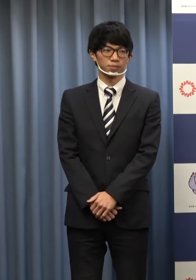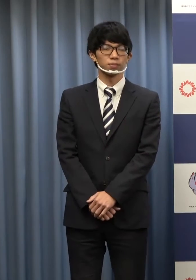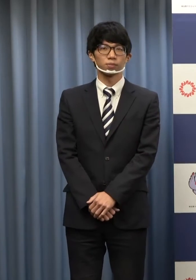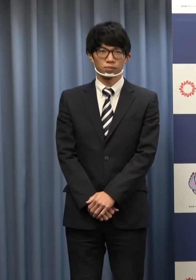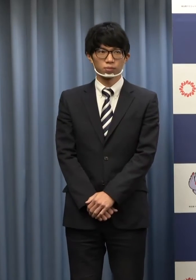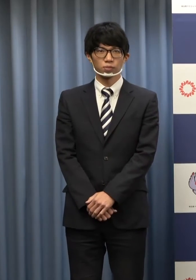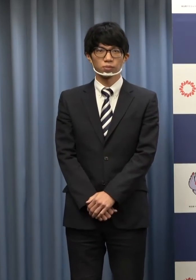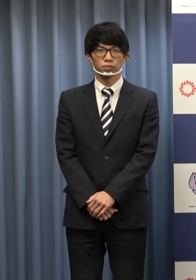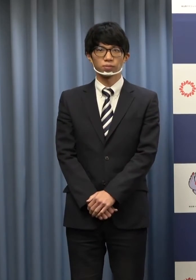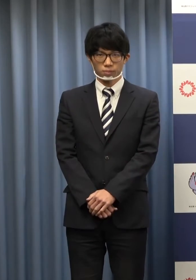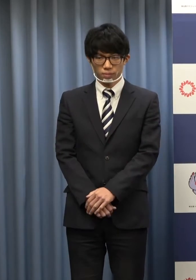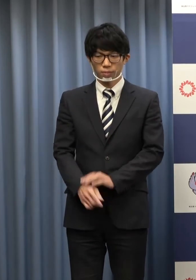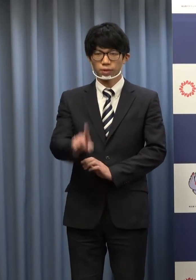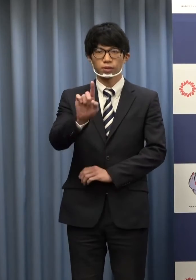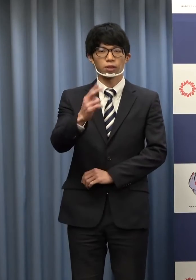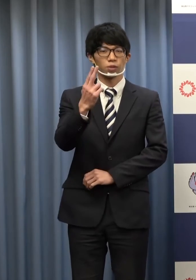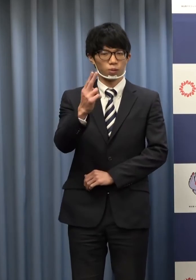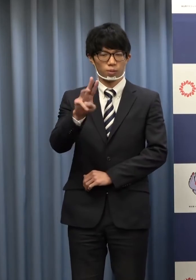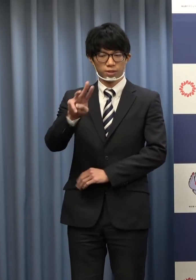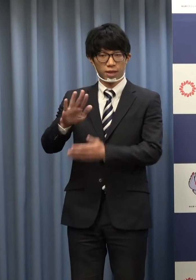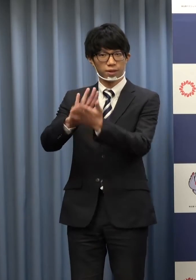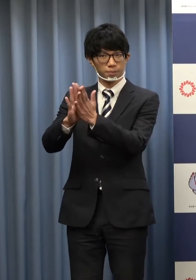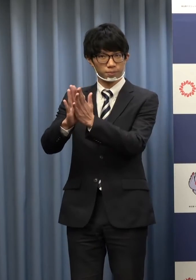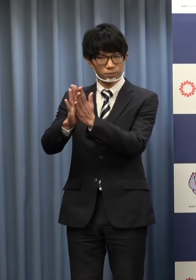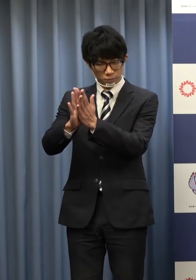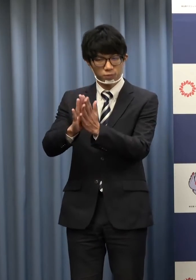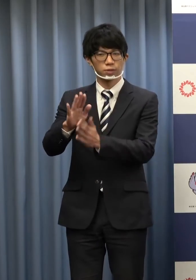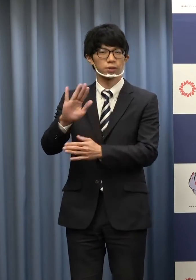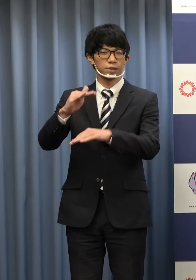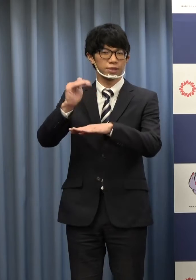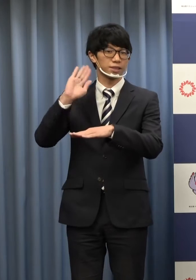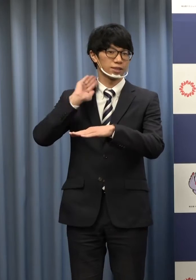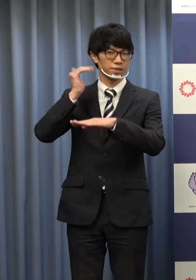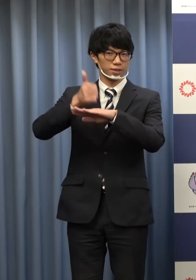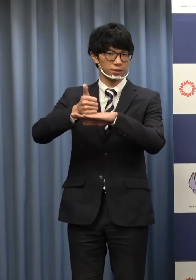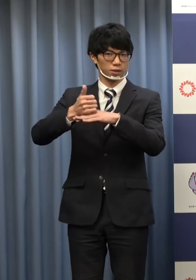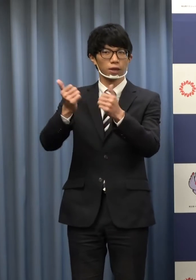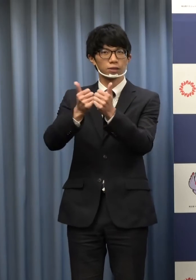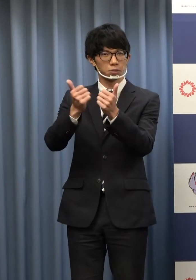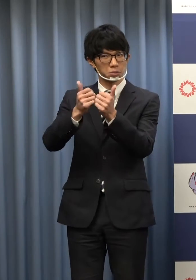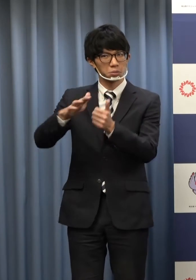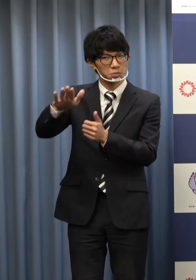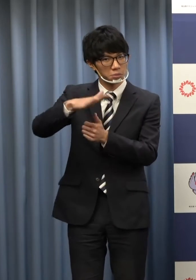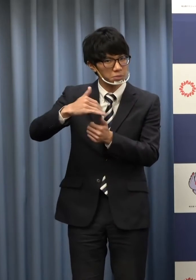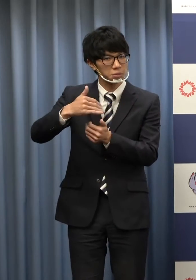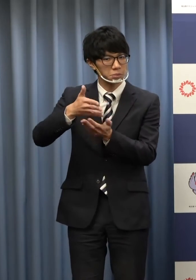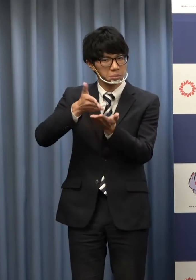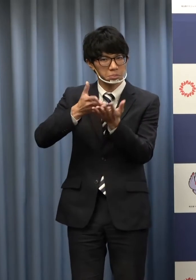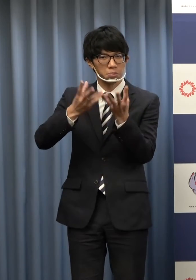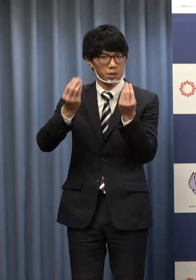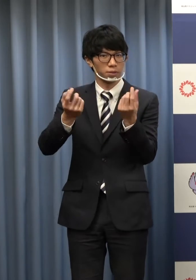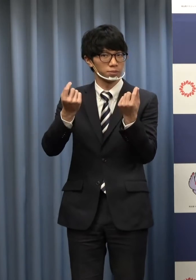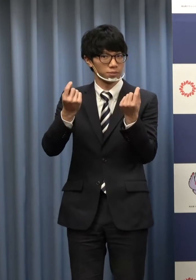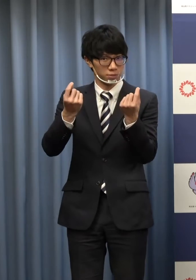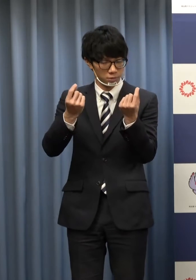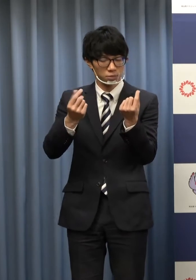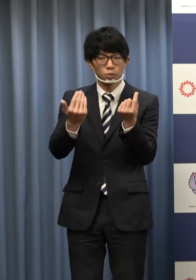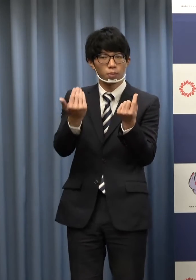それでは1都3県の知事会議につきましては皆さんにもお聞きいただいた通りでありますけど、その前